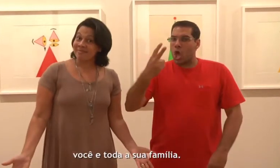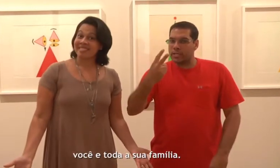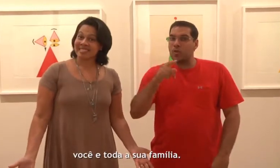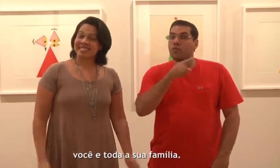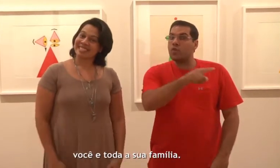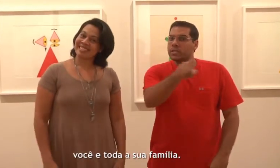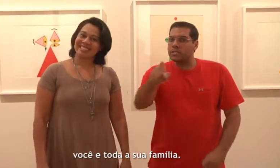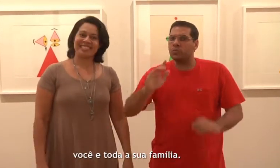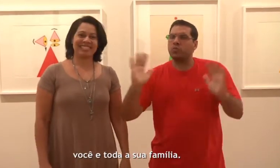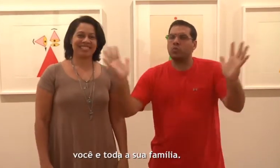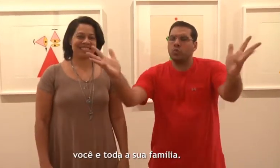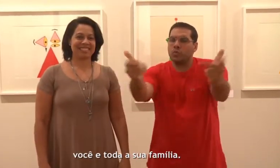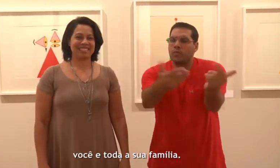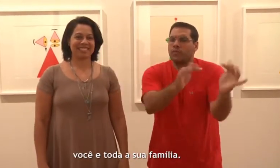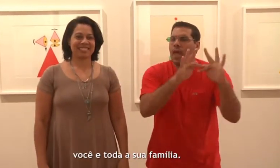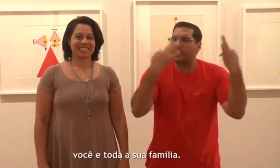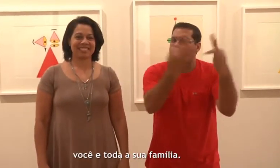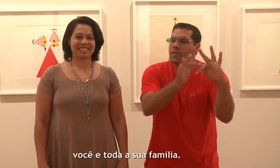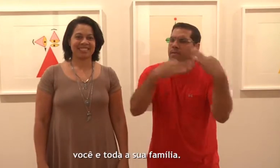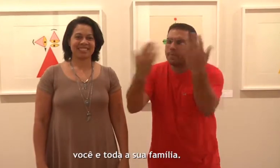e toda a sua família.